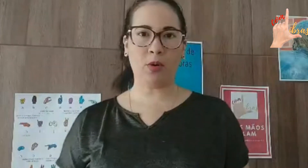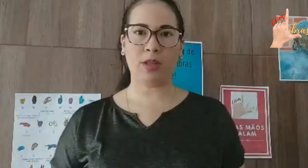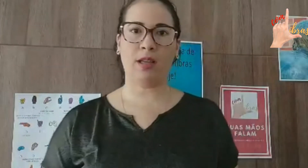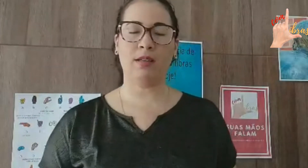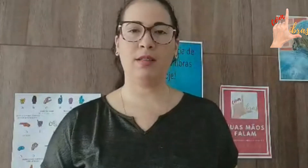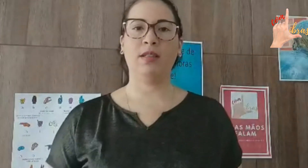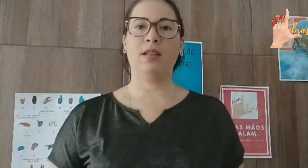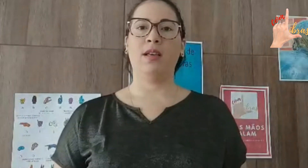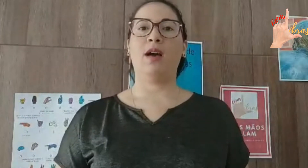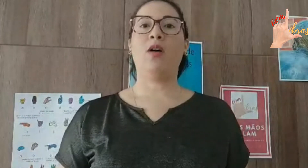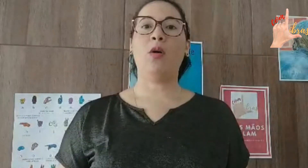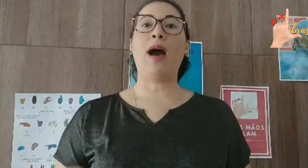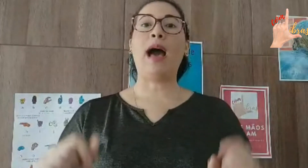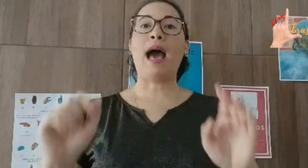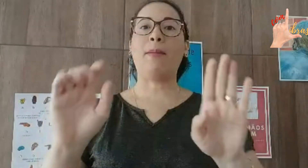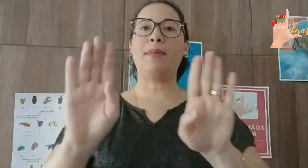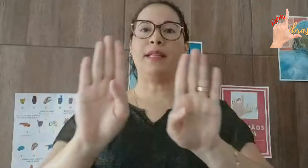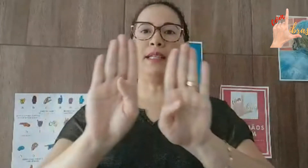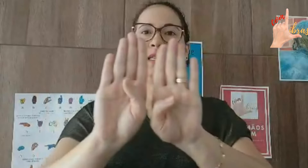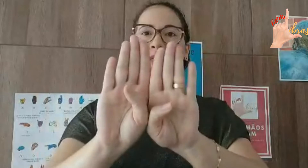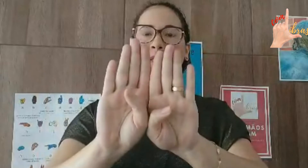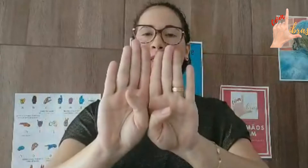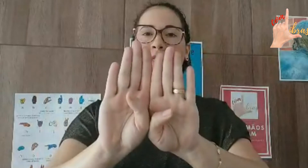porta. Ó, abrir,